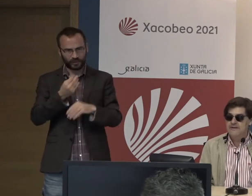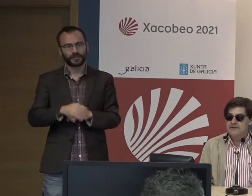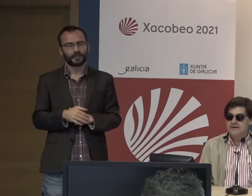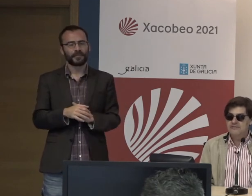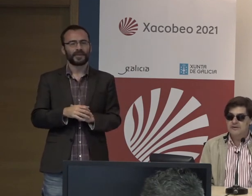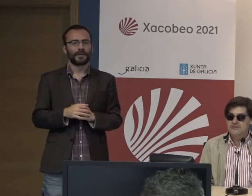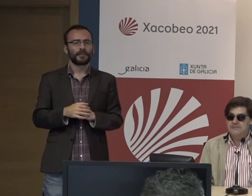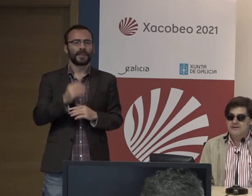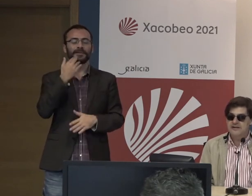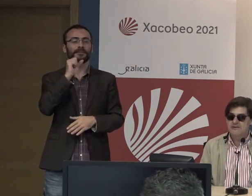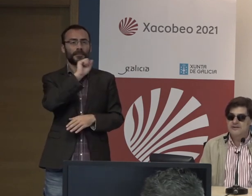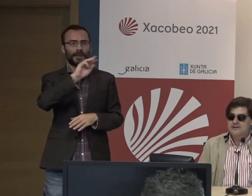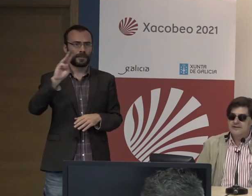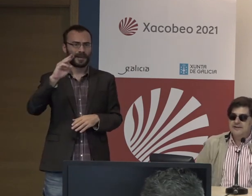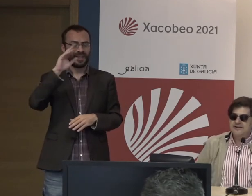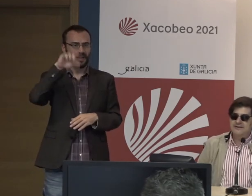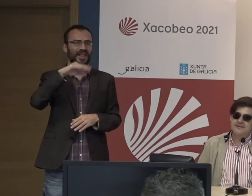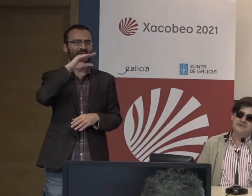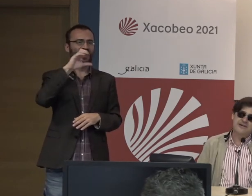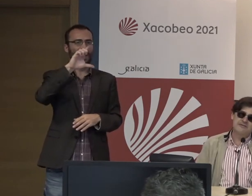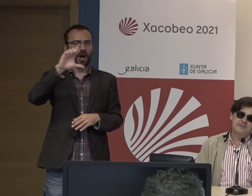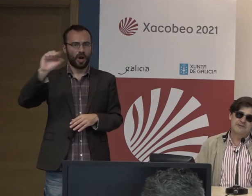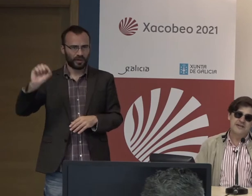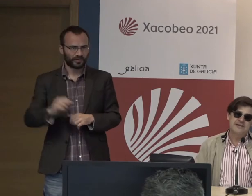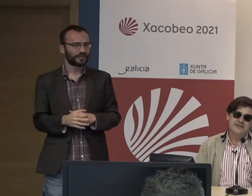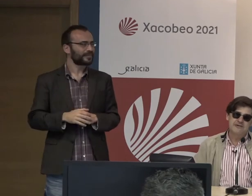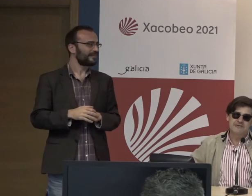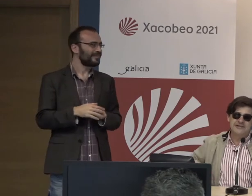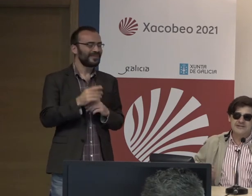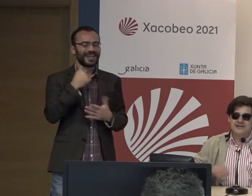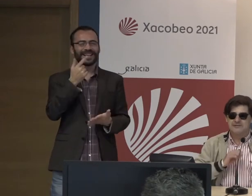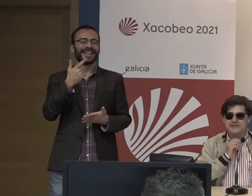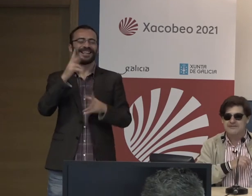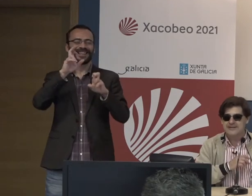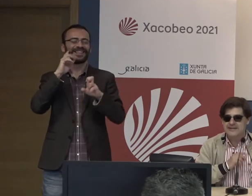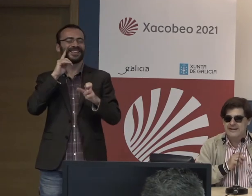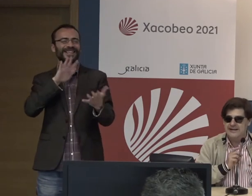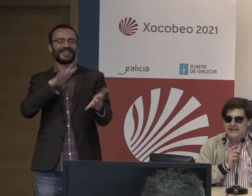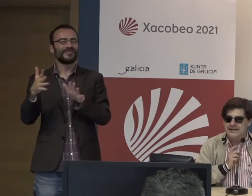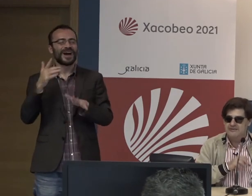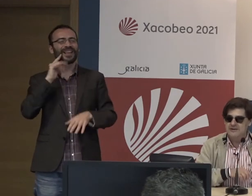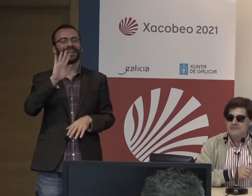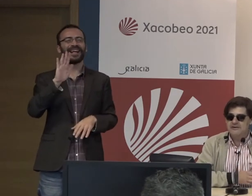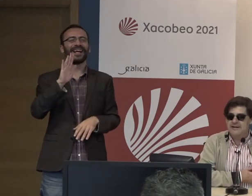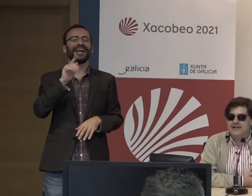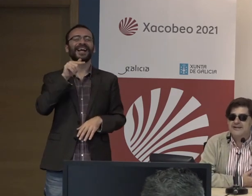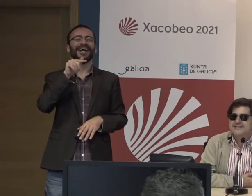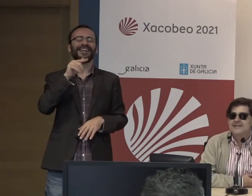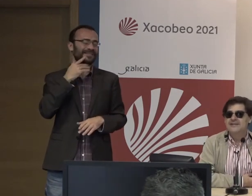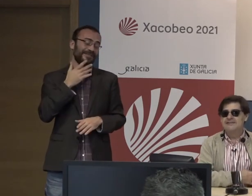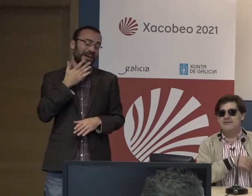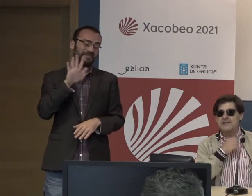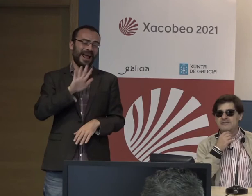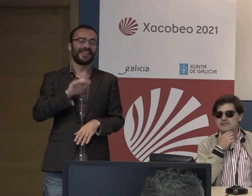ahora una aplicación que se llama Celo, que vamos a decir, no, bueno, ¿estás en Celo o no estás en Celo? Es porque se llama ZELO, pero en realidad